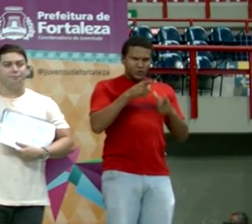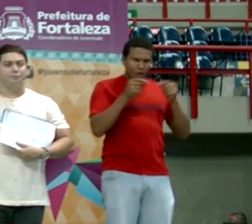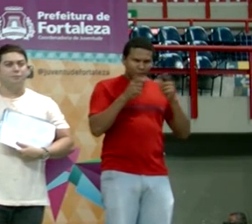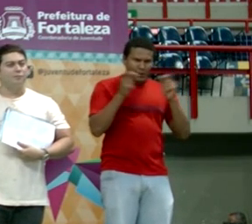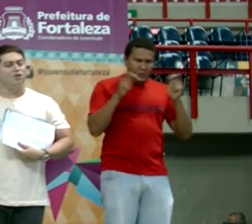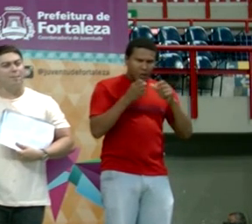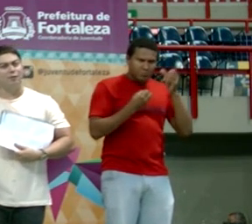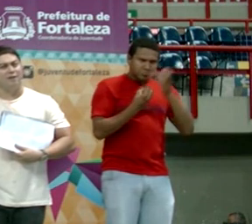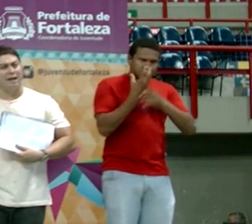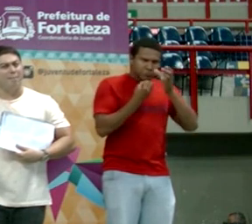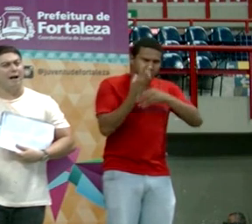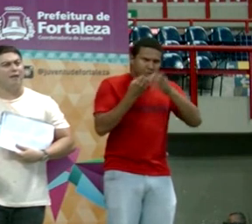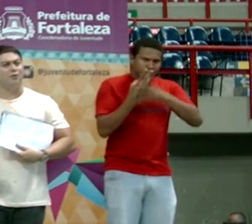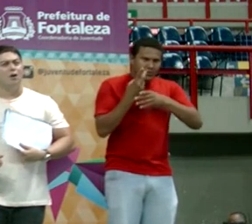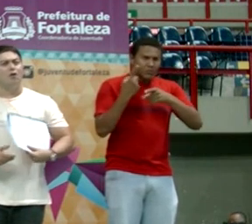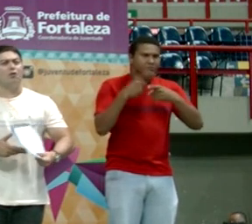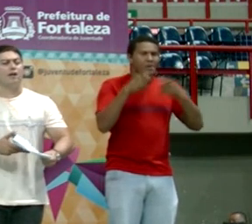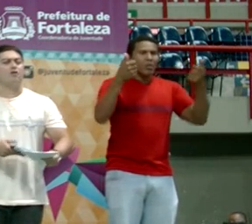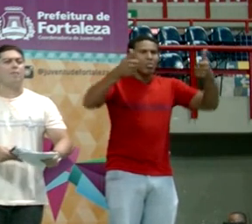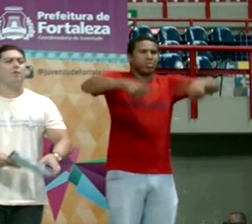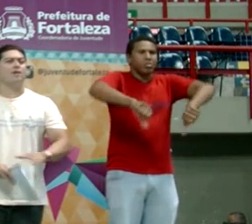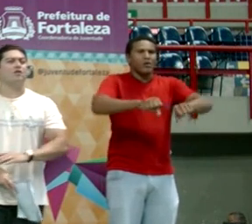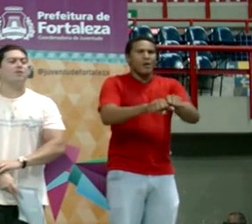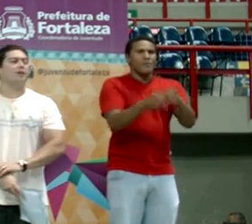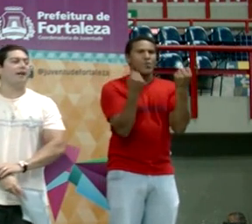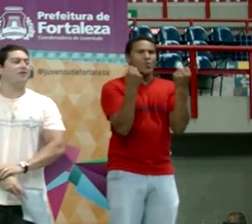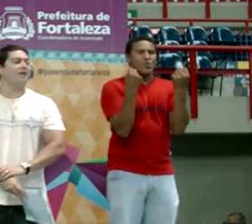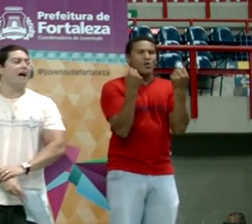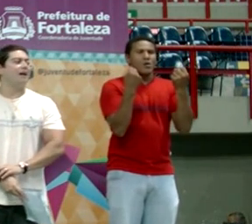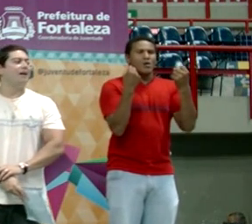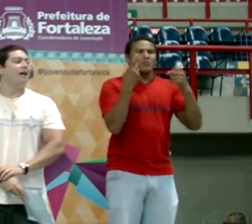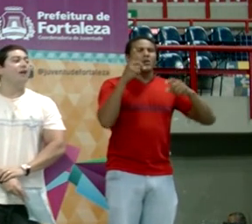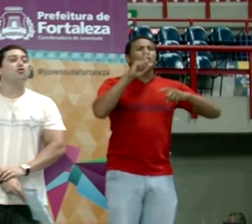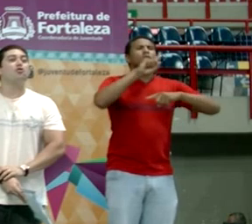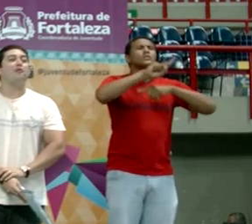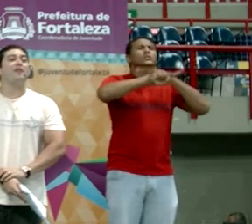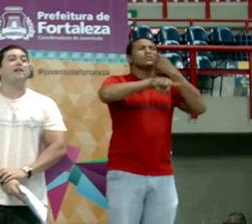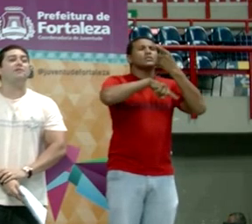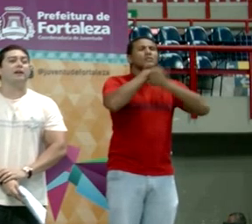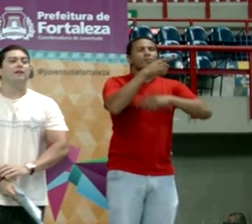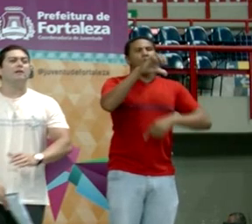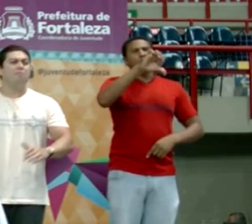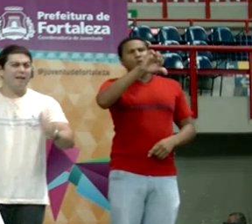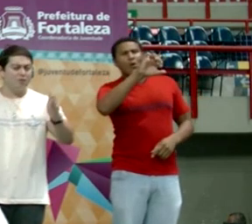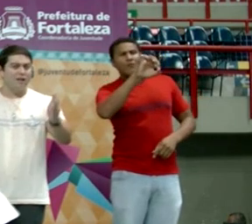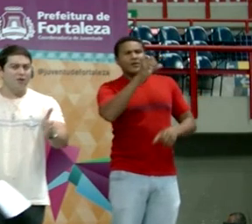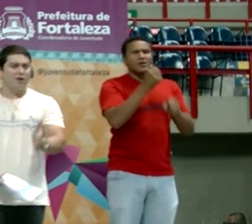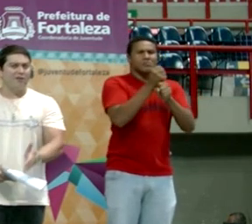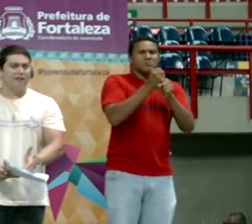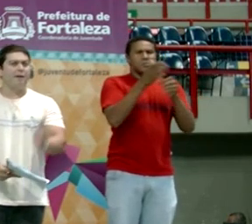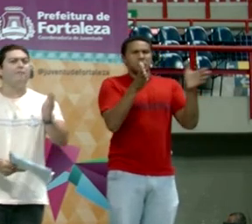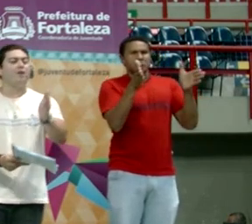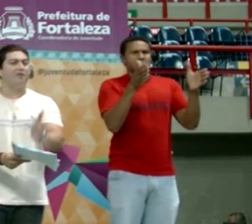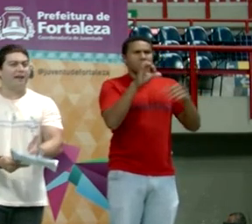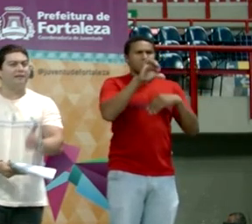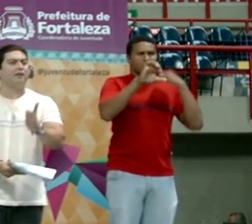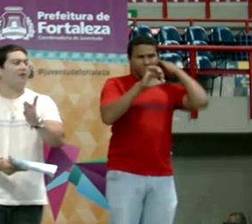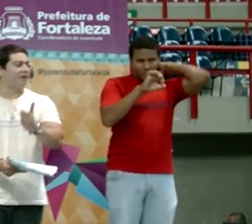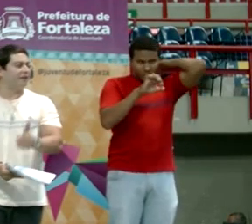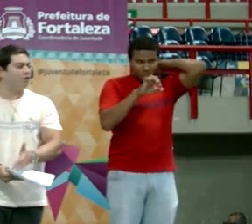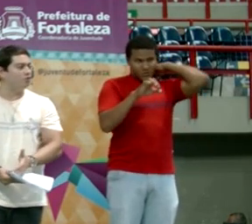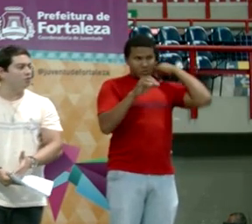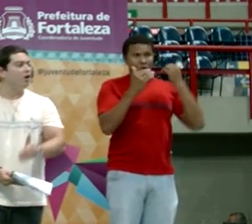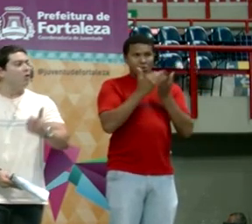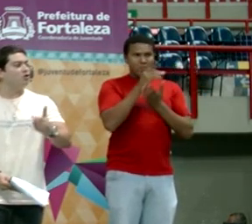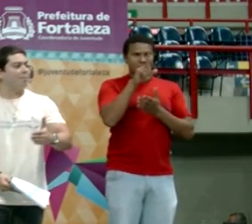Não. O Japão estava quebrado. Quando é que o Japão começou a se modernizar? Anos 90. Bem nos anos 90 mesmo.